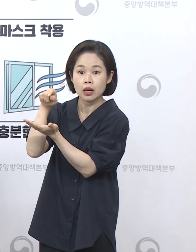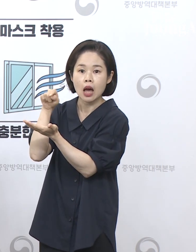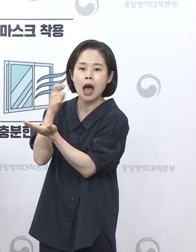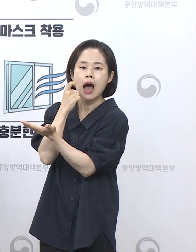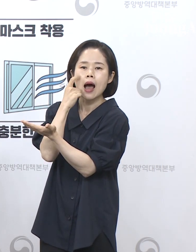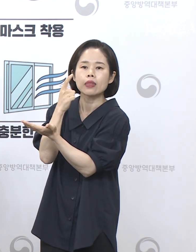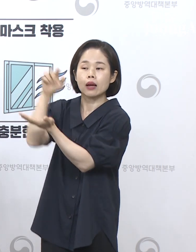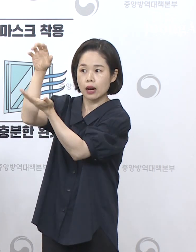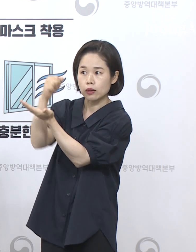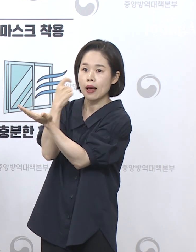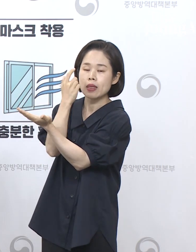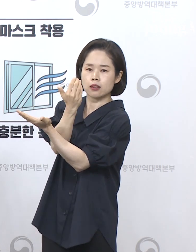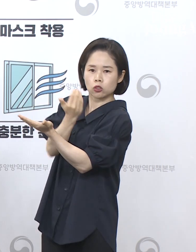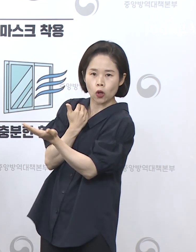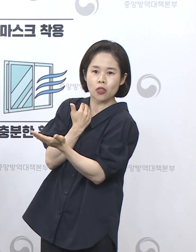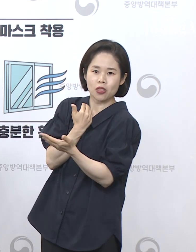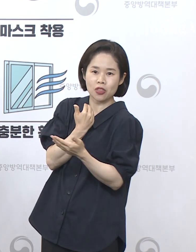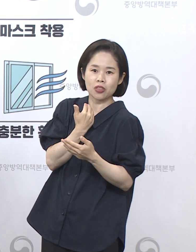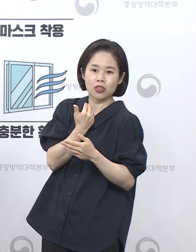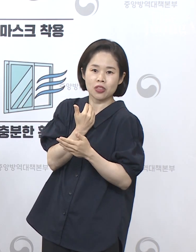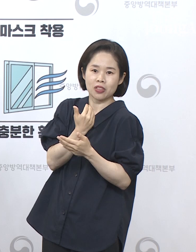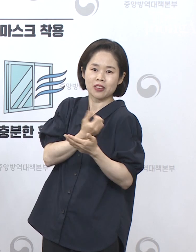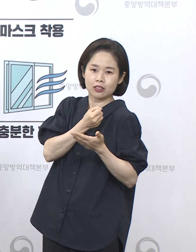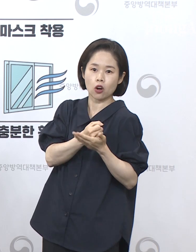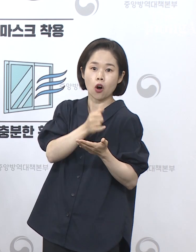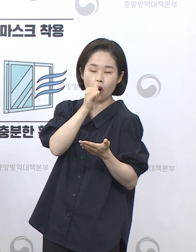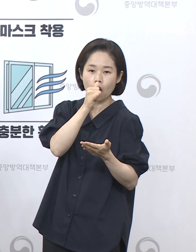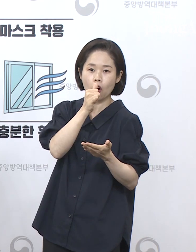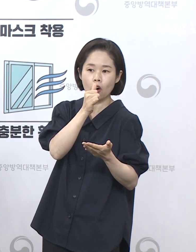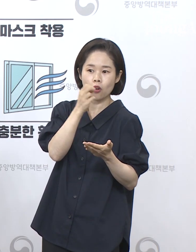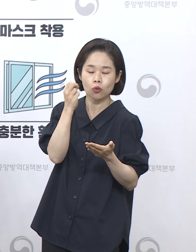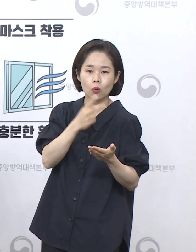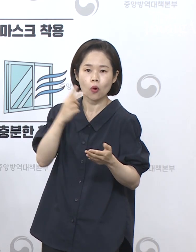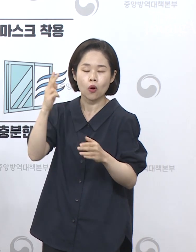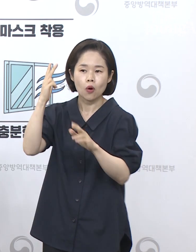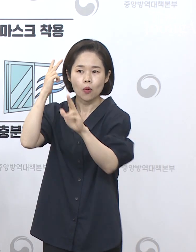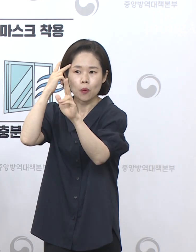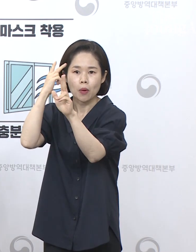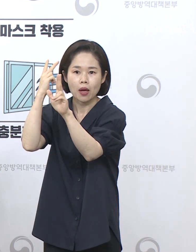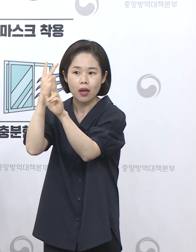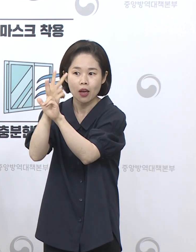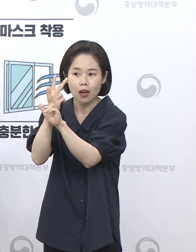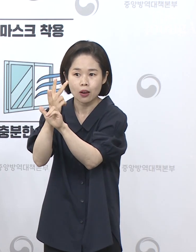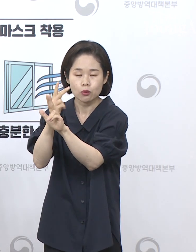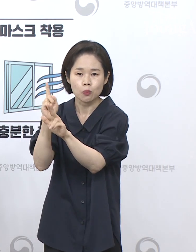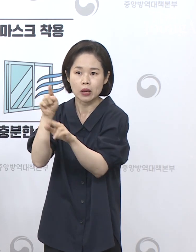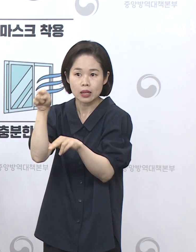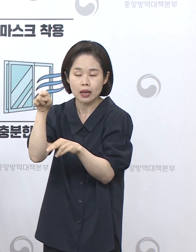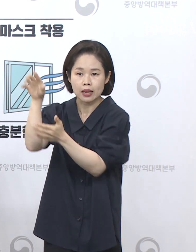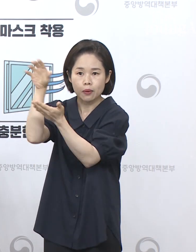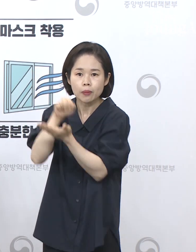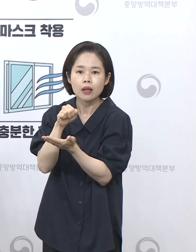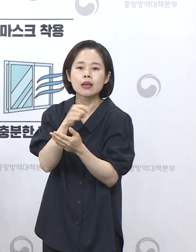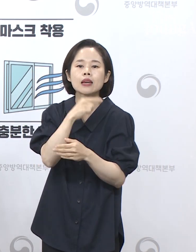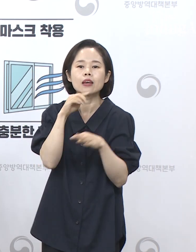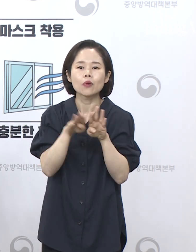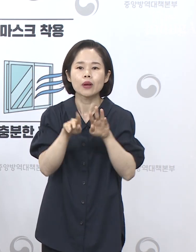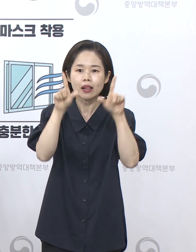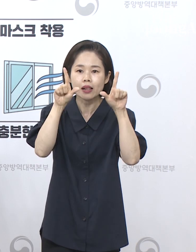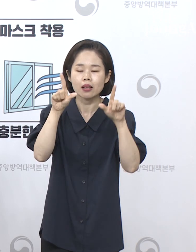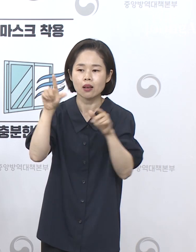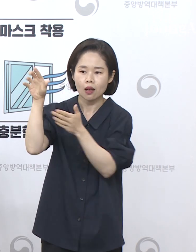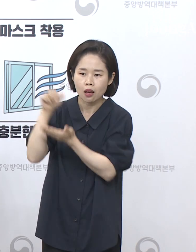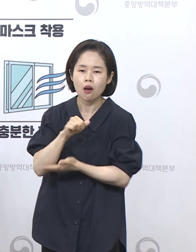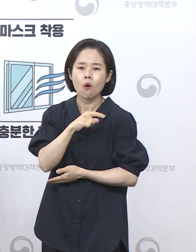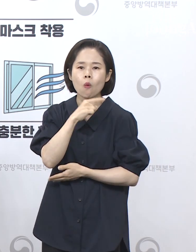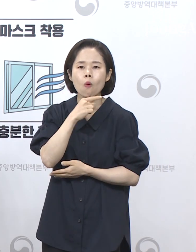정도에 결정이 되고, 또 주간 단위의 구체적인 선적 일정, 이게 일요일 날 들어올 건지 월요일 날 들어올 건지에